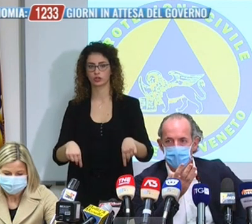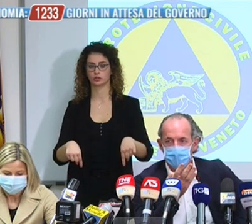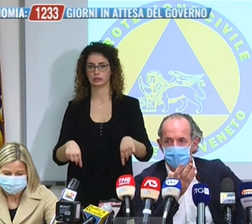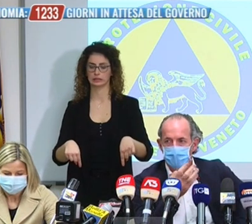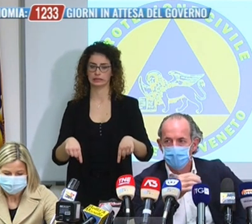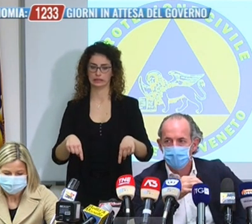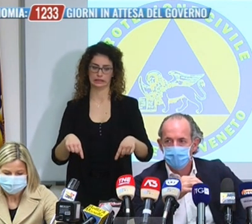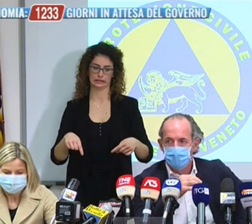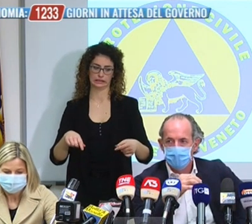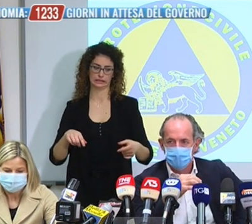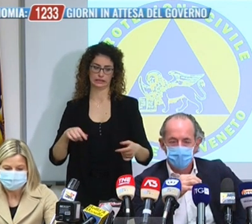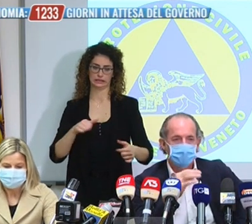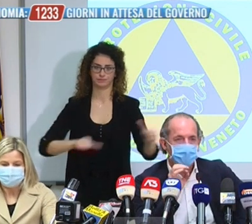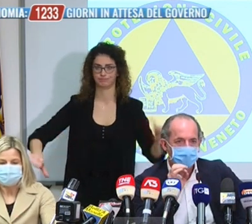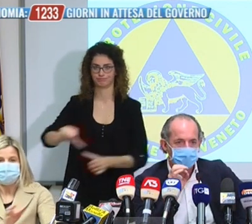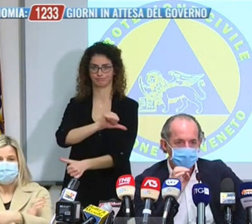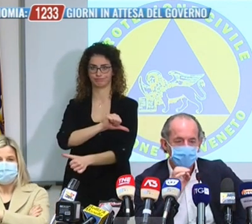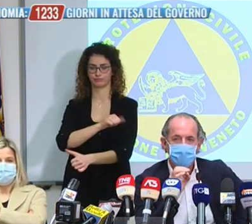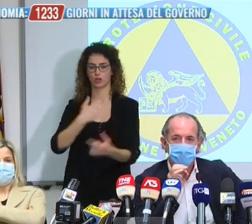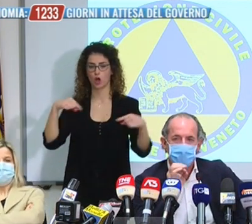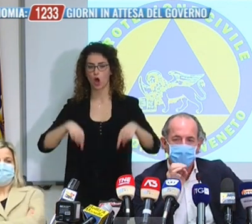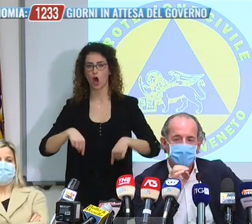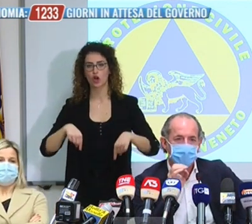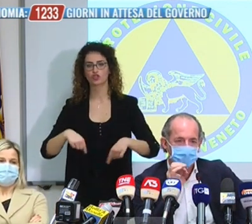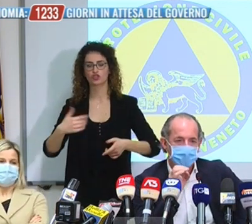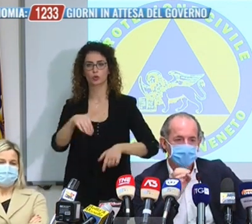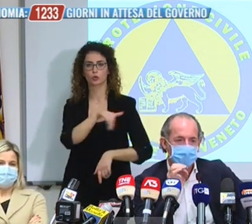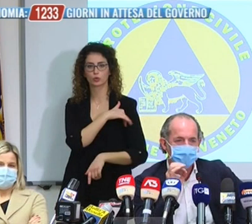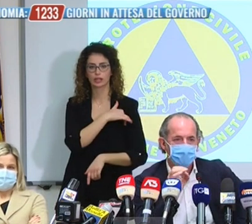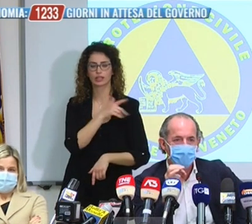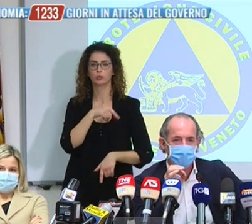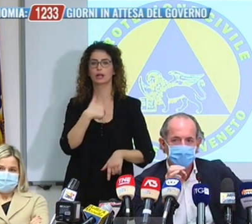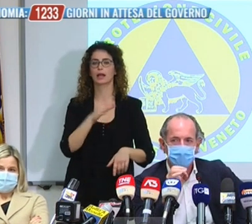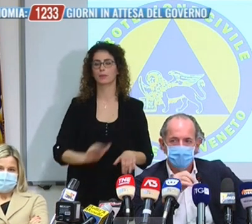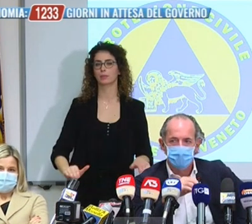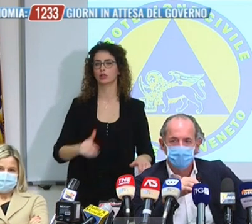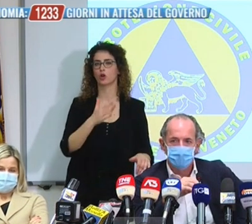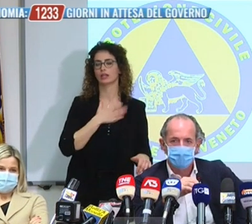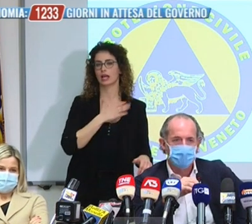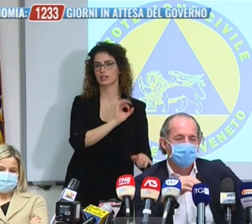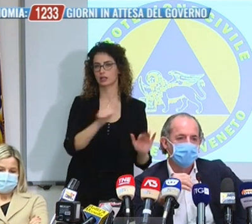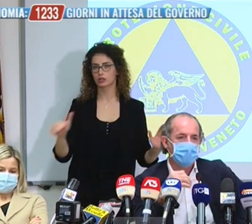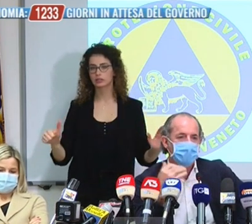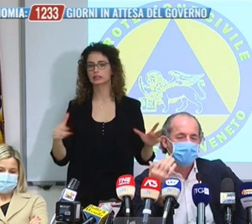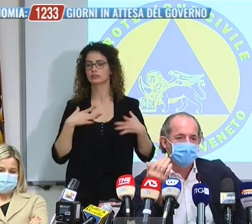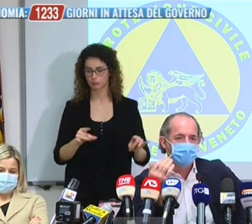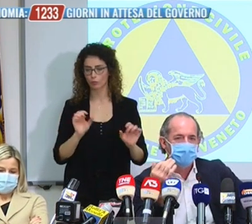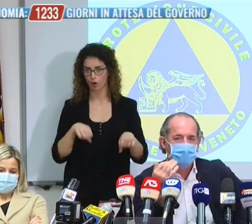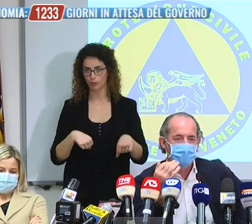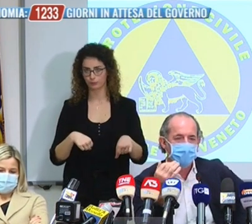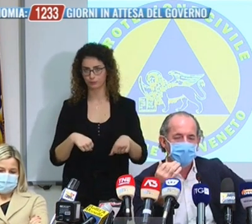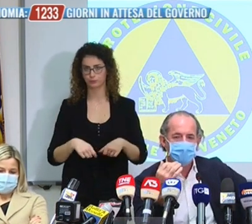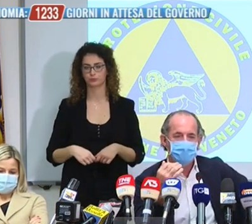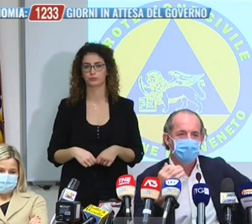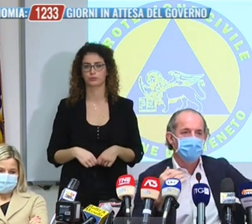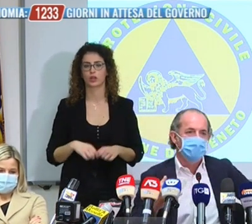po' rovesciato, nel senso che oggi lo studente e anche lo 06 si infetta, che dopo non abbia, diciamo,